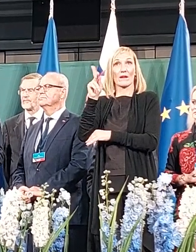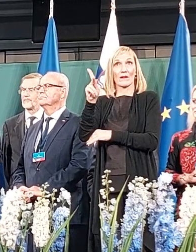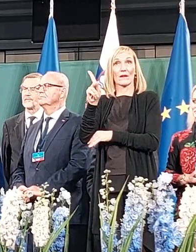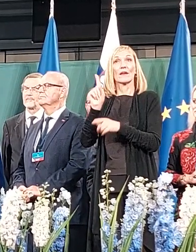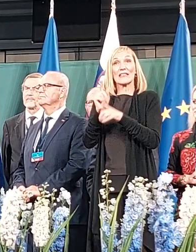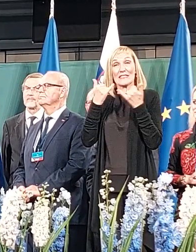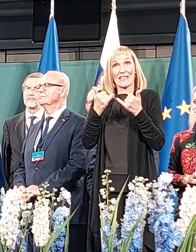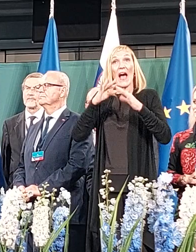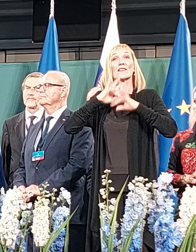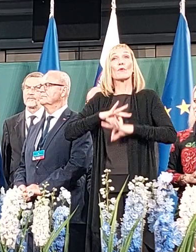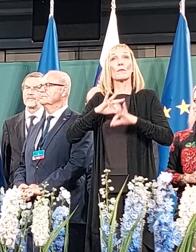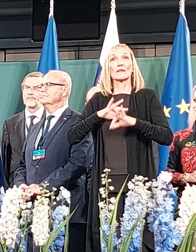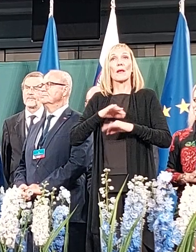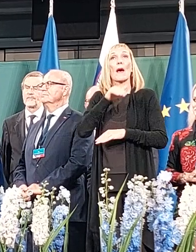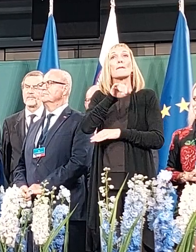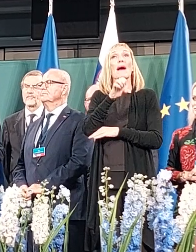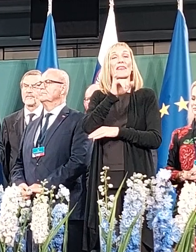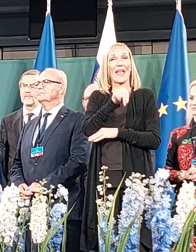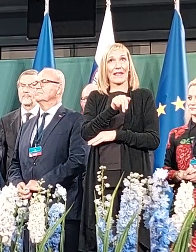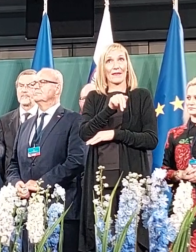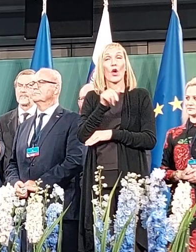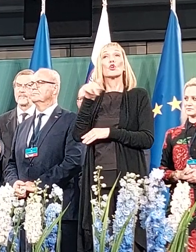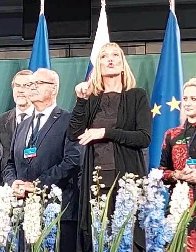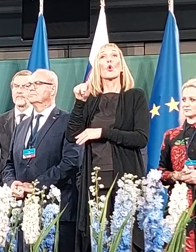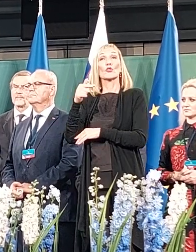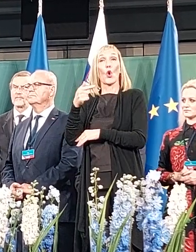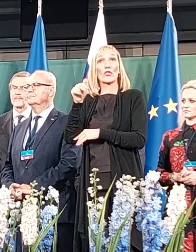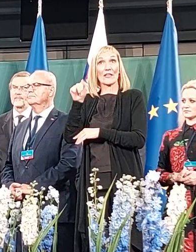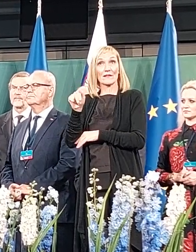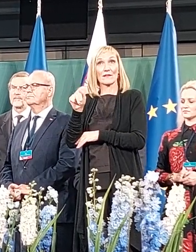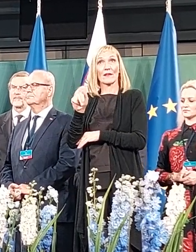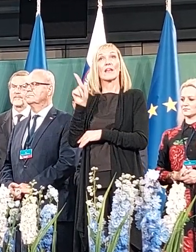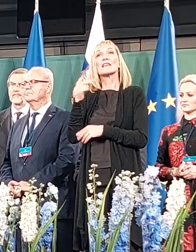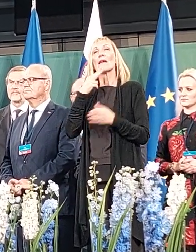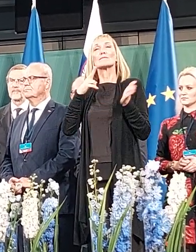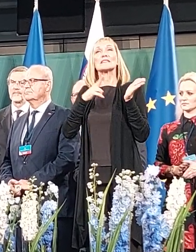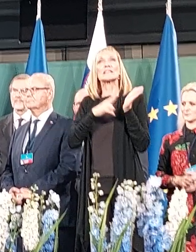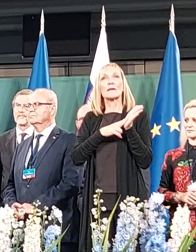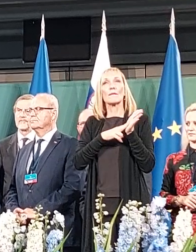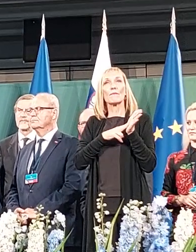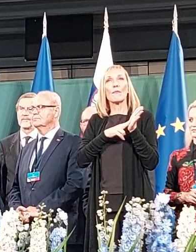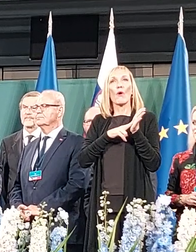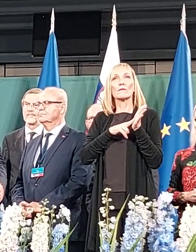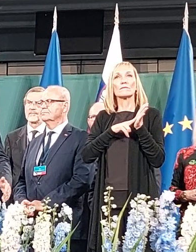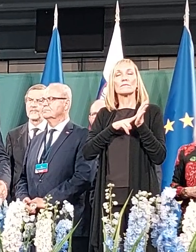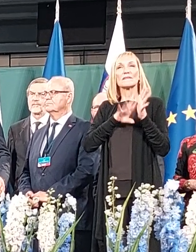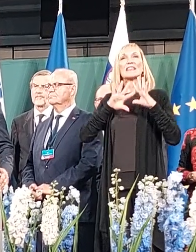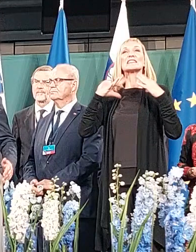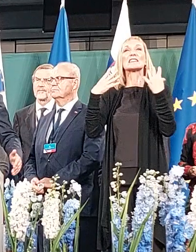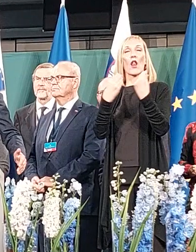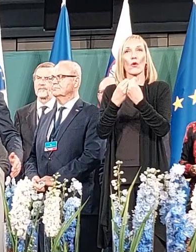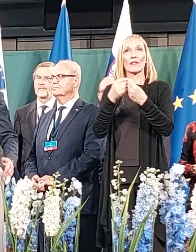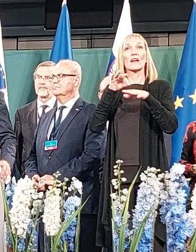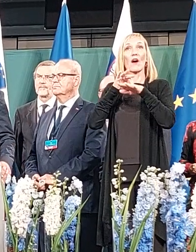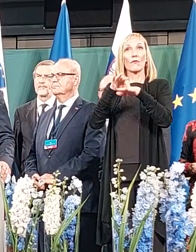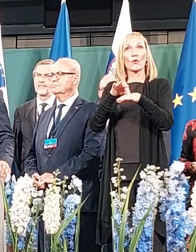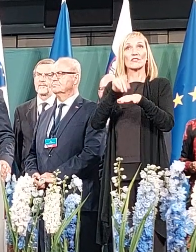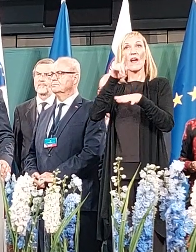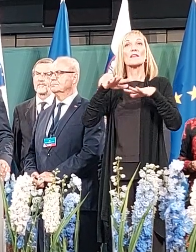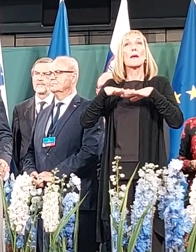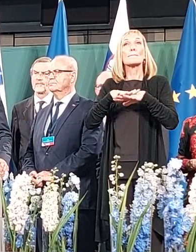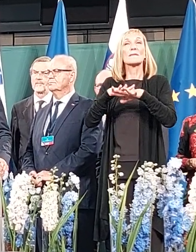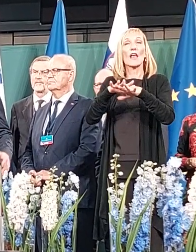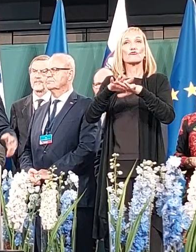podporo sedanjemu predsedniku Mateju Toninu, ki je pravzaprav simbol celotnega vodstva in celotne